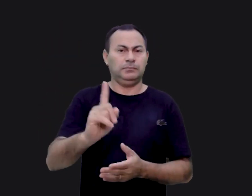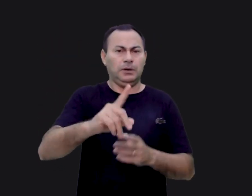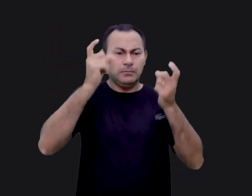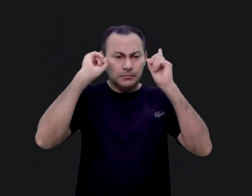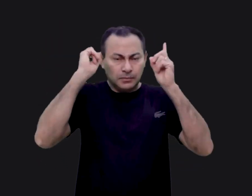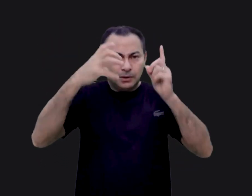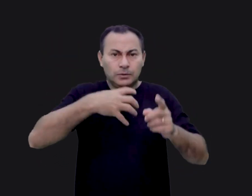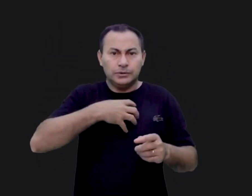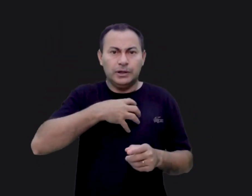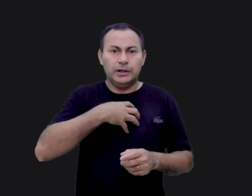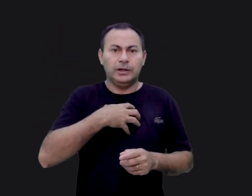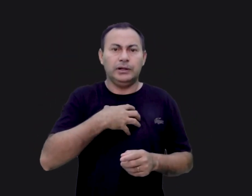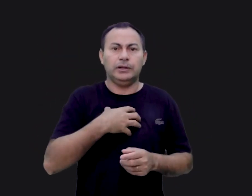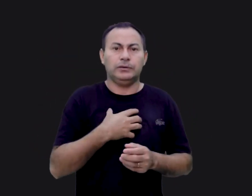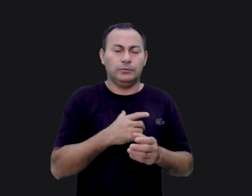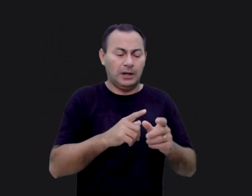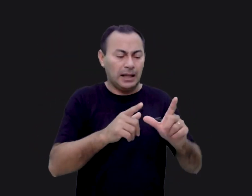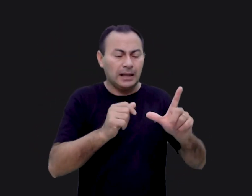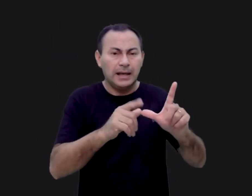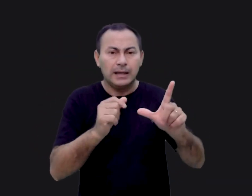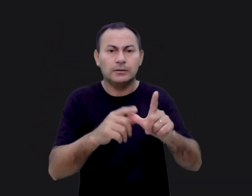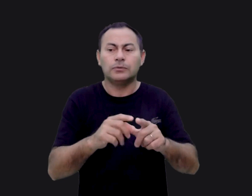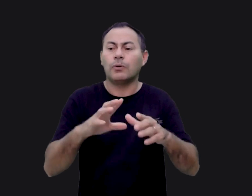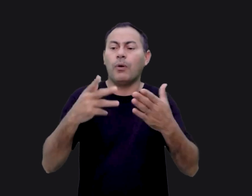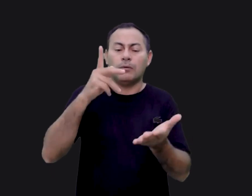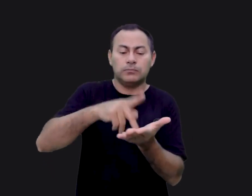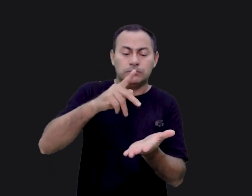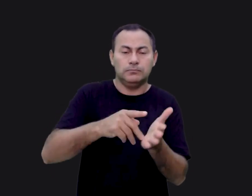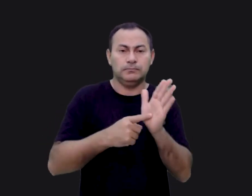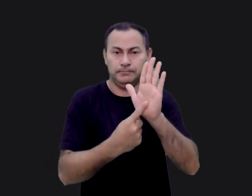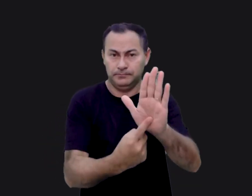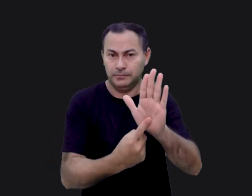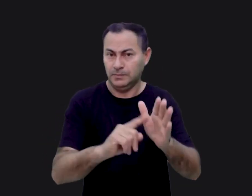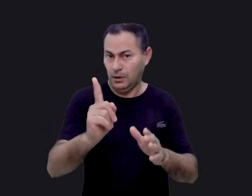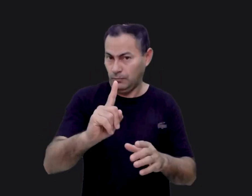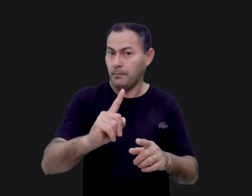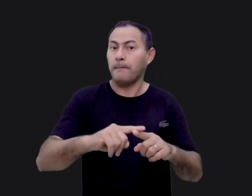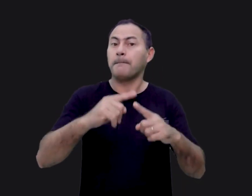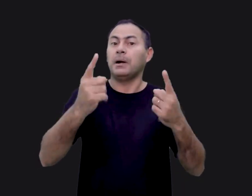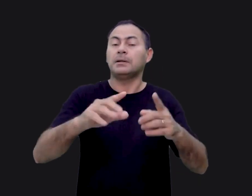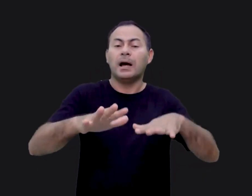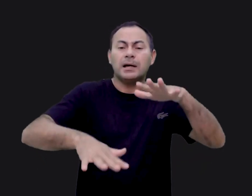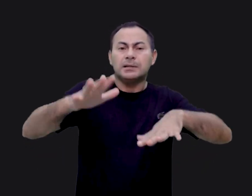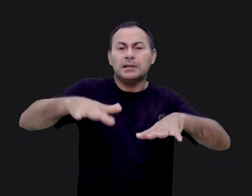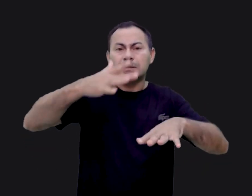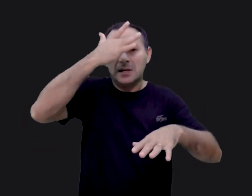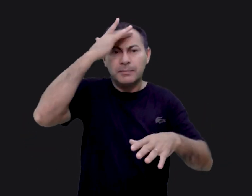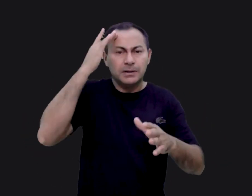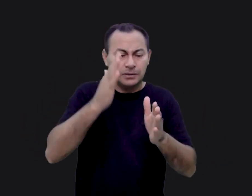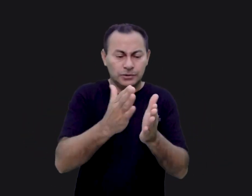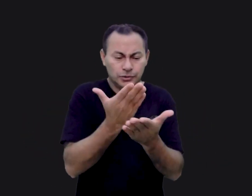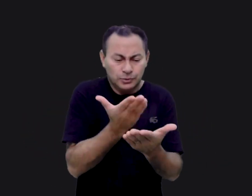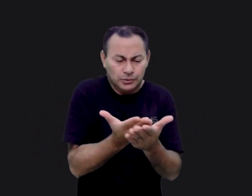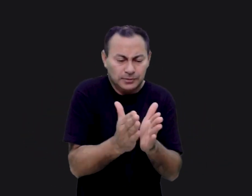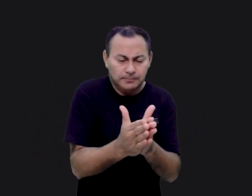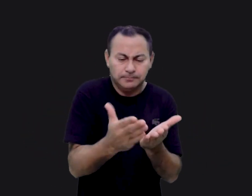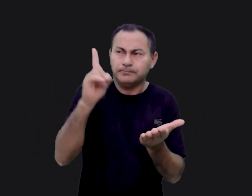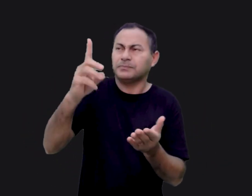estar preocupado com a forma literária na qual a verdade é apresentada. Muitas vezes as pessoas estudam as Escrituras tendo em